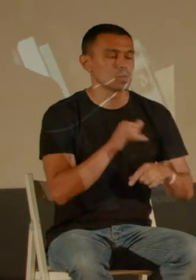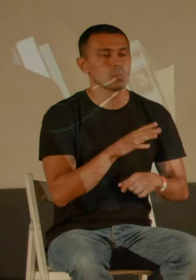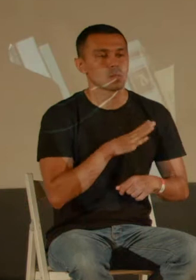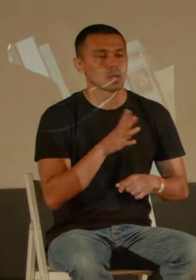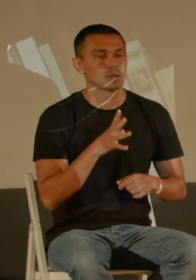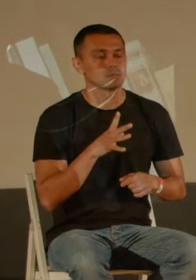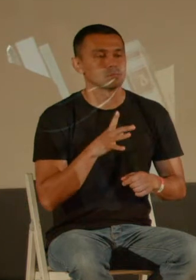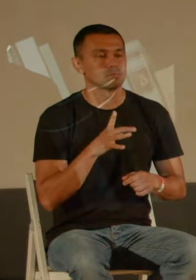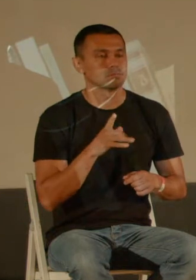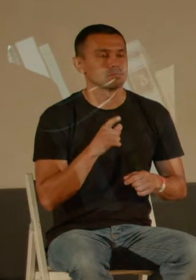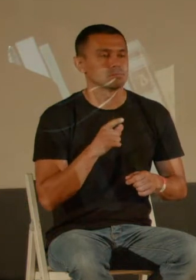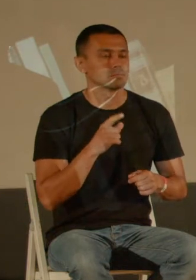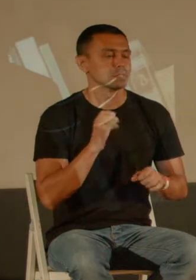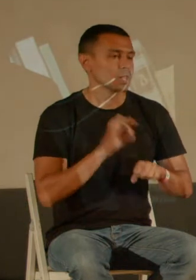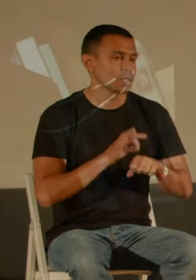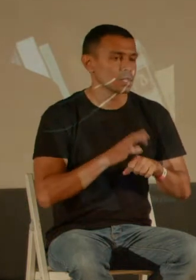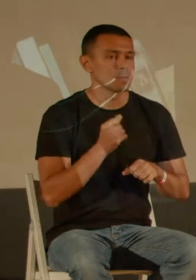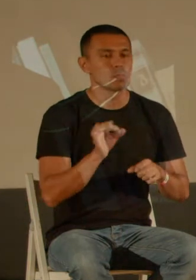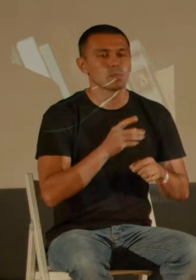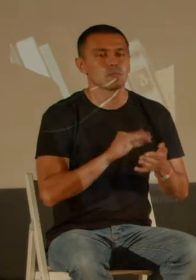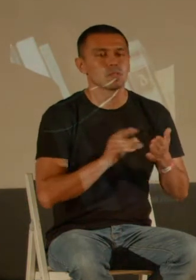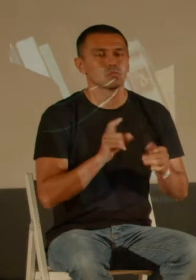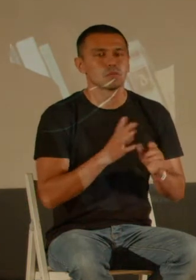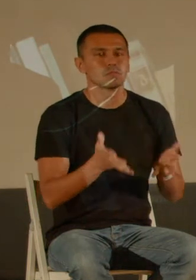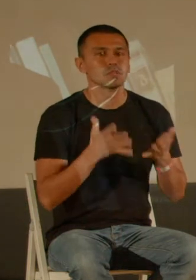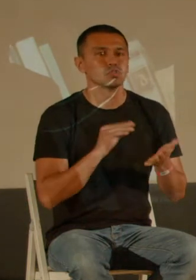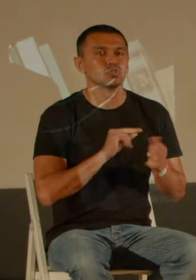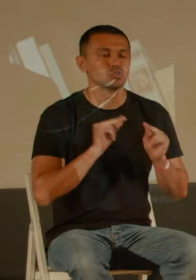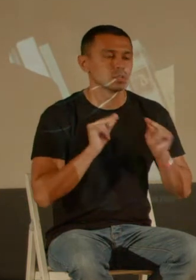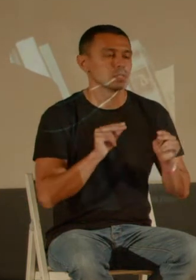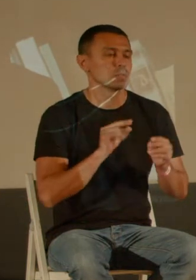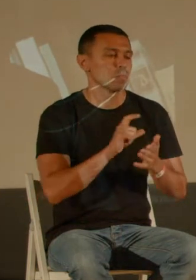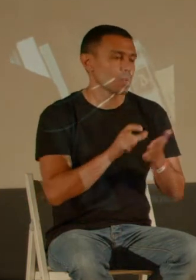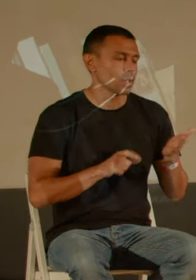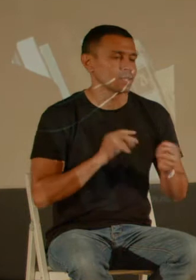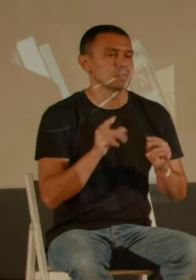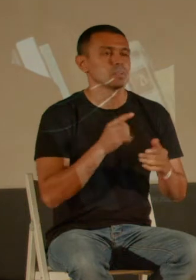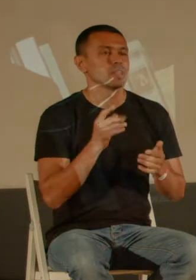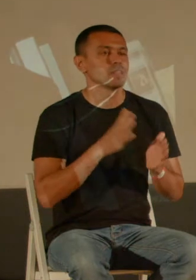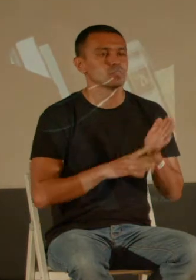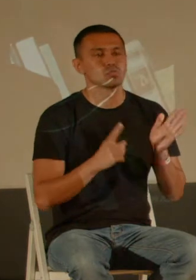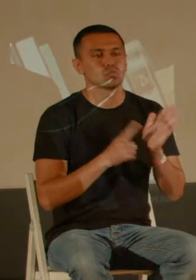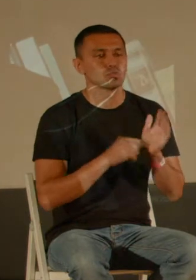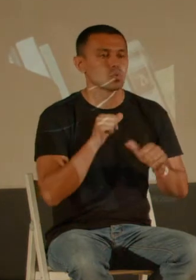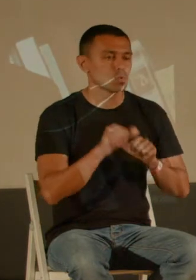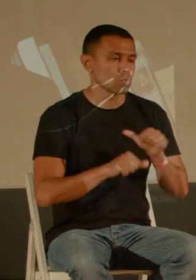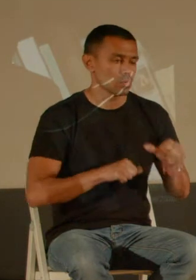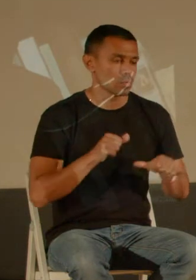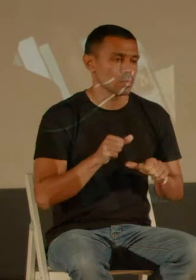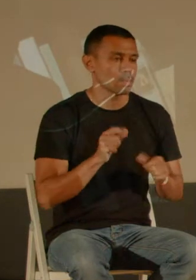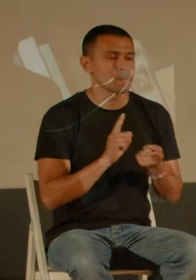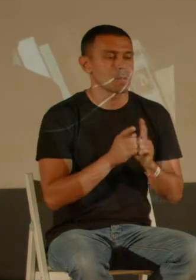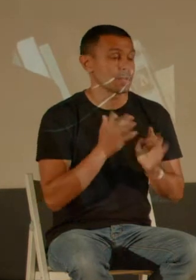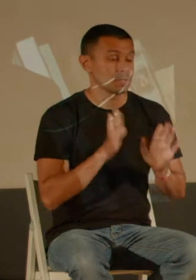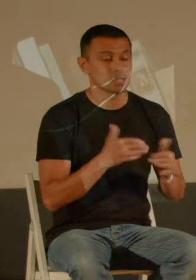була залежність. І вона пише про все це дуже відверті, чесні мемуари. Книжка написана ще 96-го року, переклали